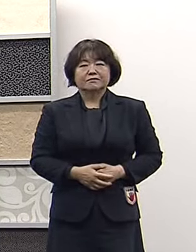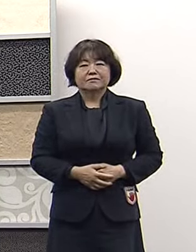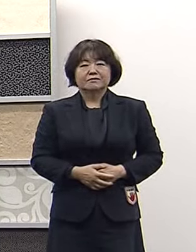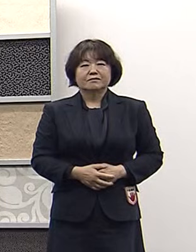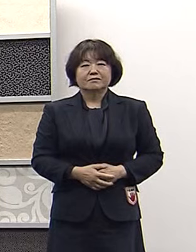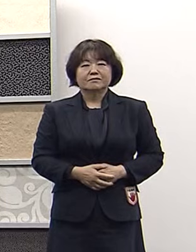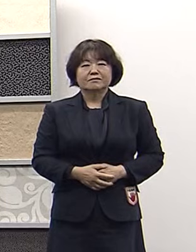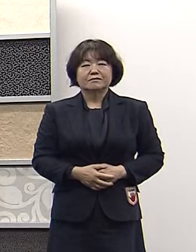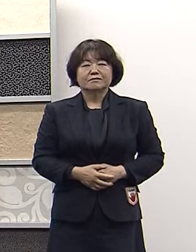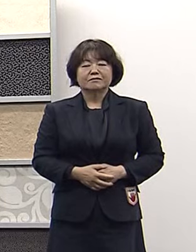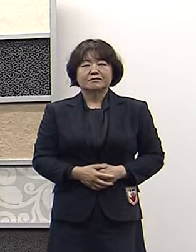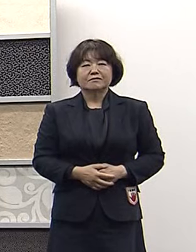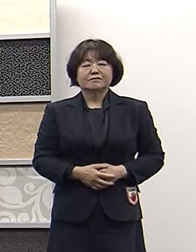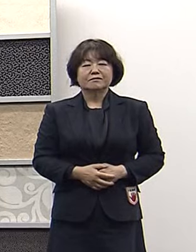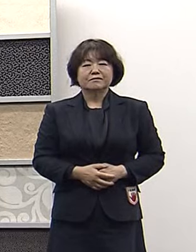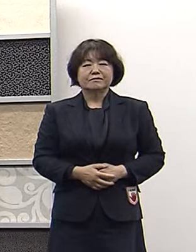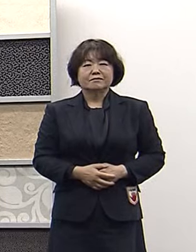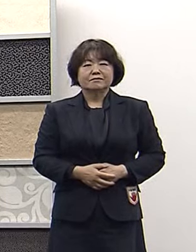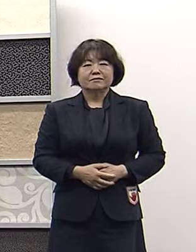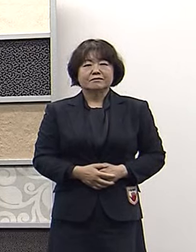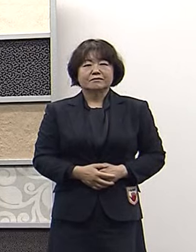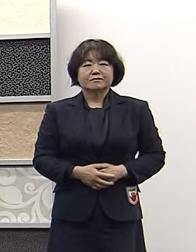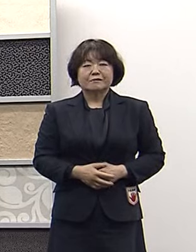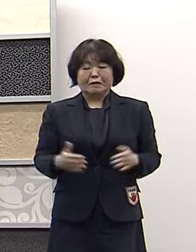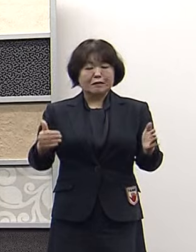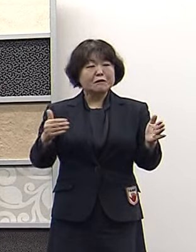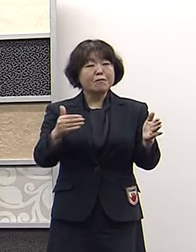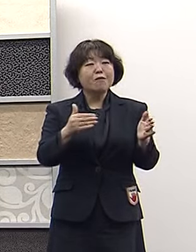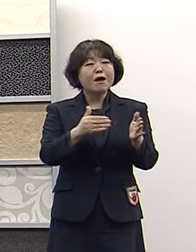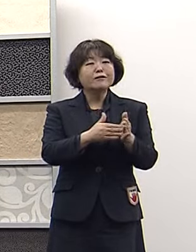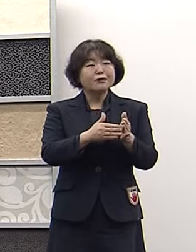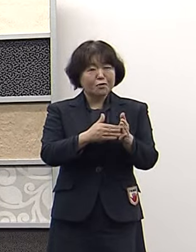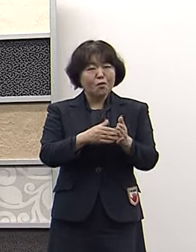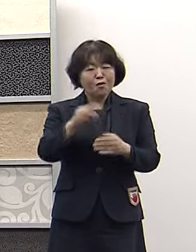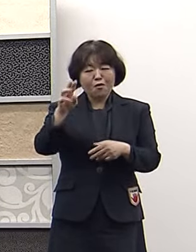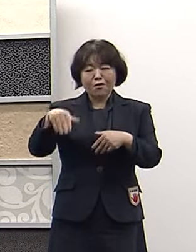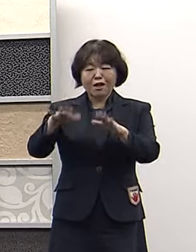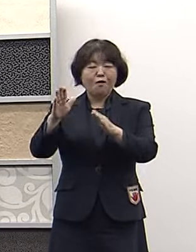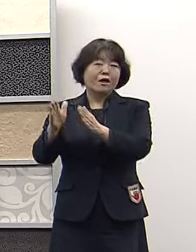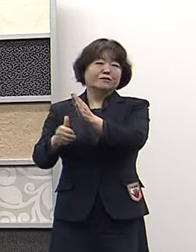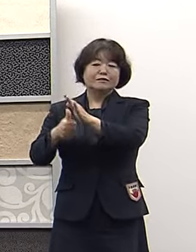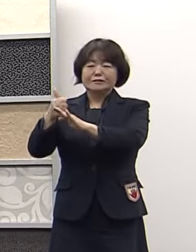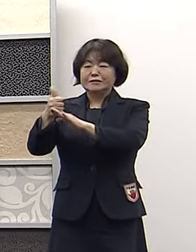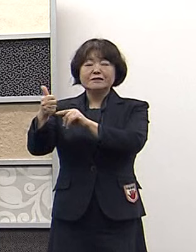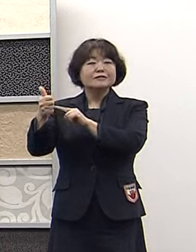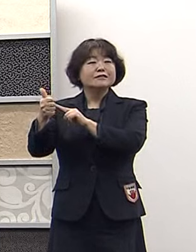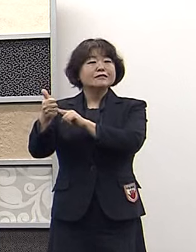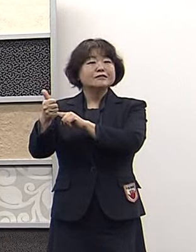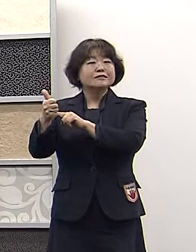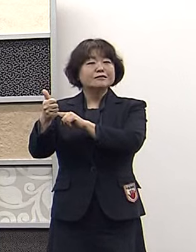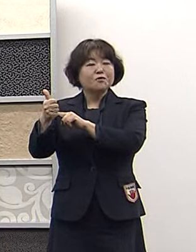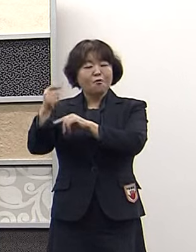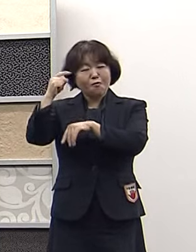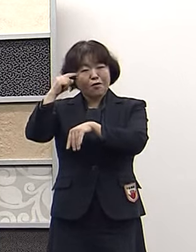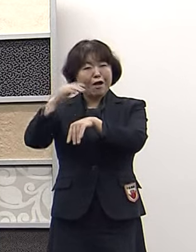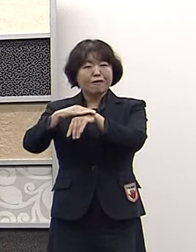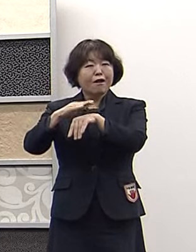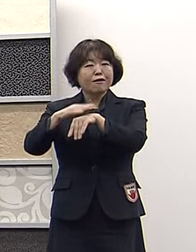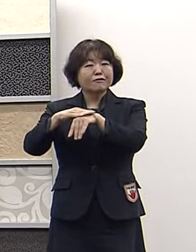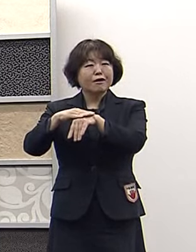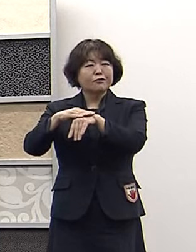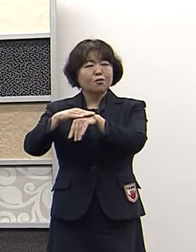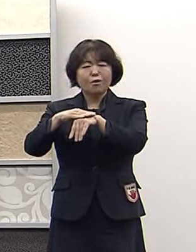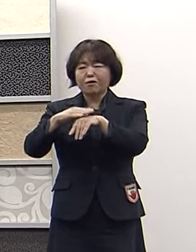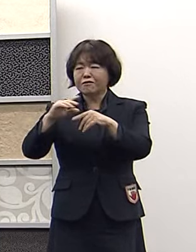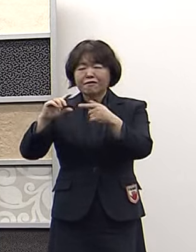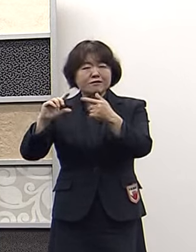まあ、我々、まあ、少なくともその、まあ、まあこれまでの知事 の川勝知事 その、まあ、スタンスとは随分